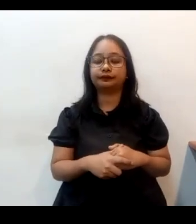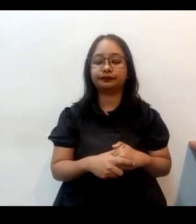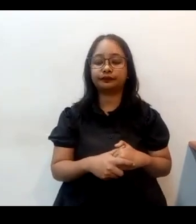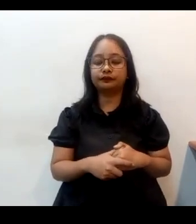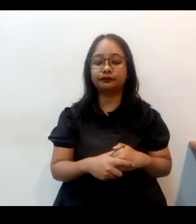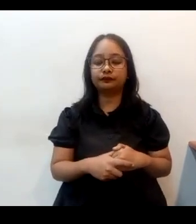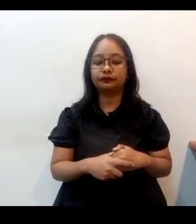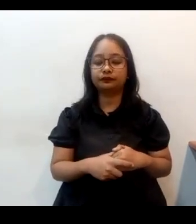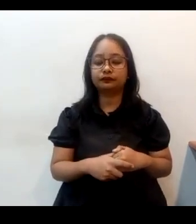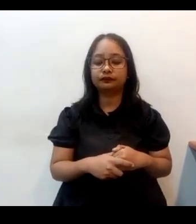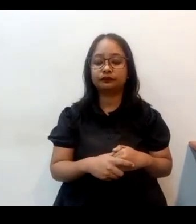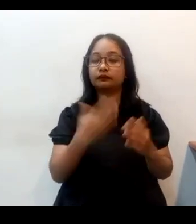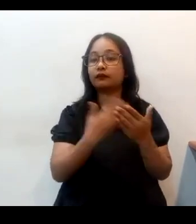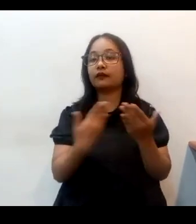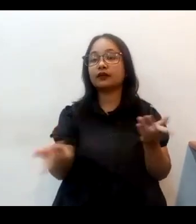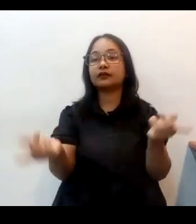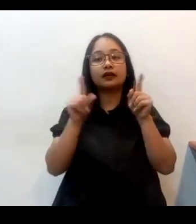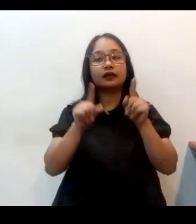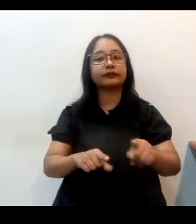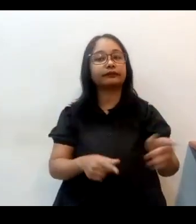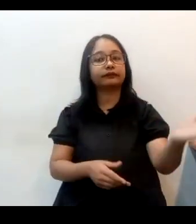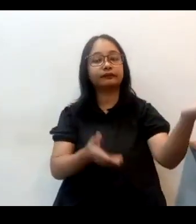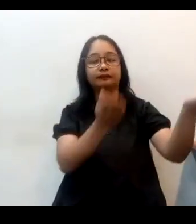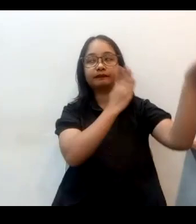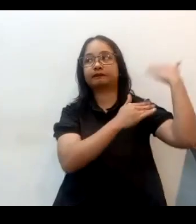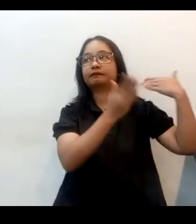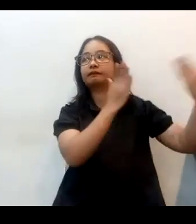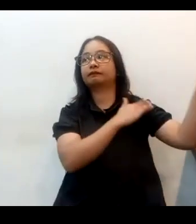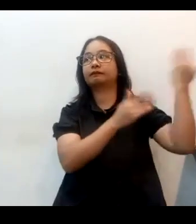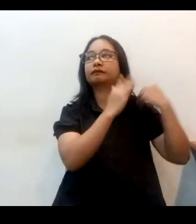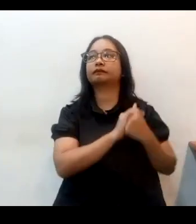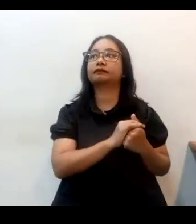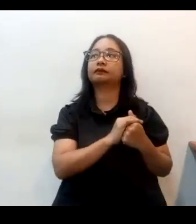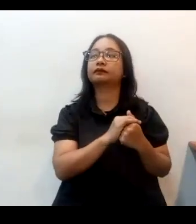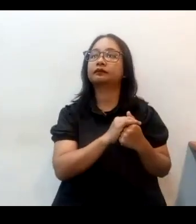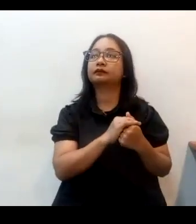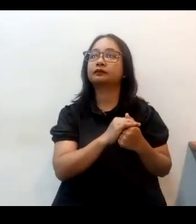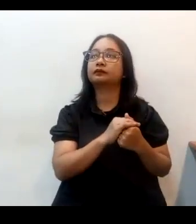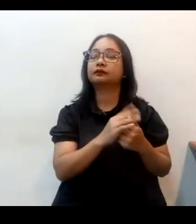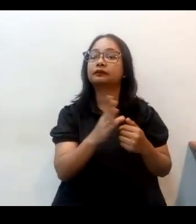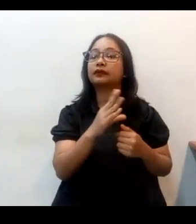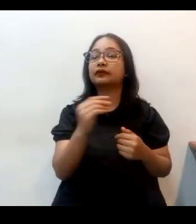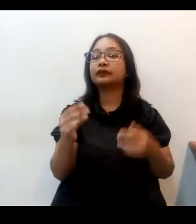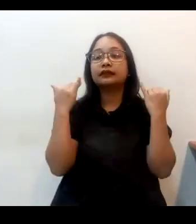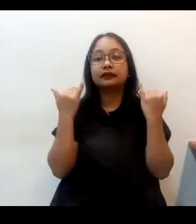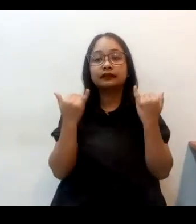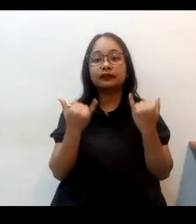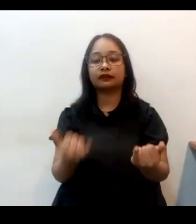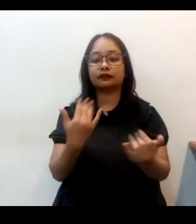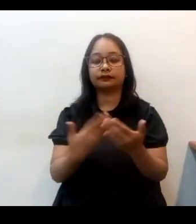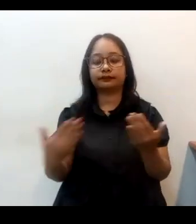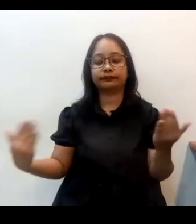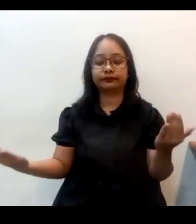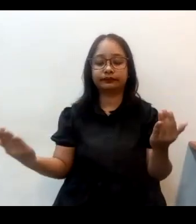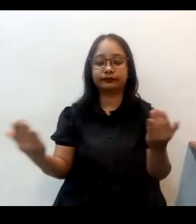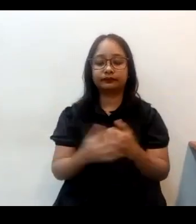tumutukoy sa mga bagay na nangyari noon. The things which are is the present things. At yung mga bagay ngayon, yung mga bagay ngayon, yung oras ngayon.